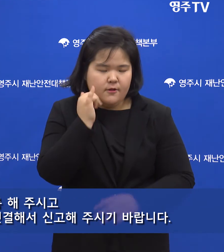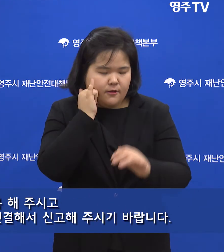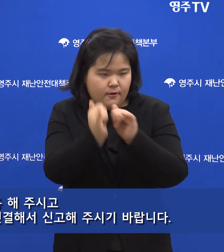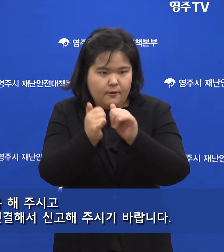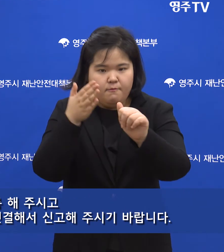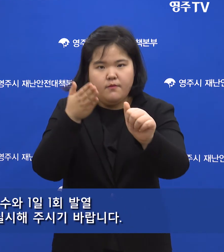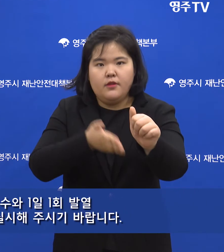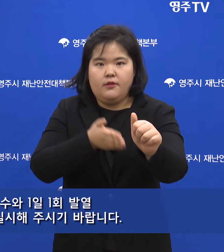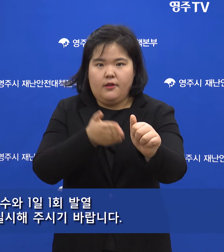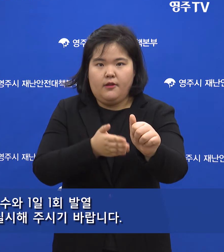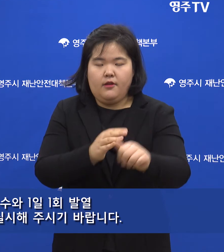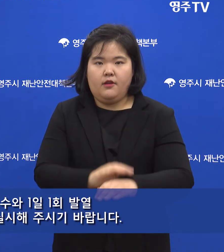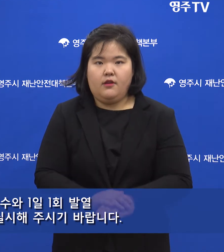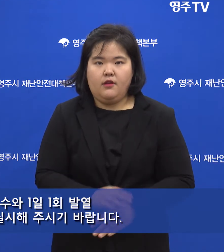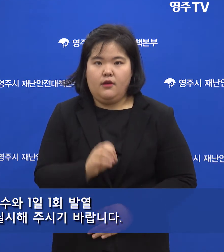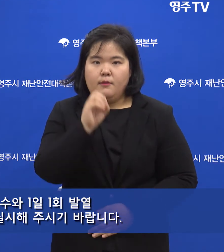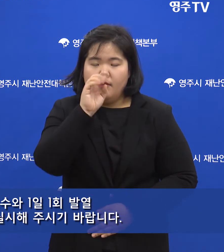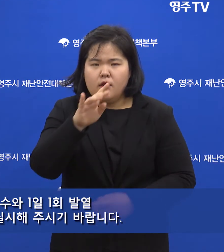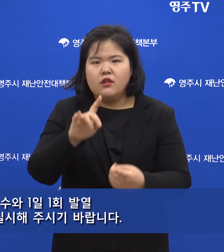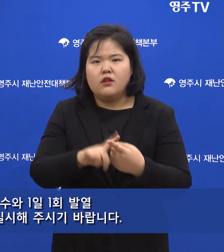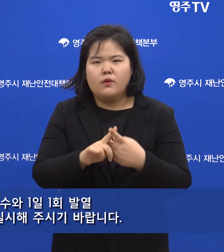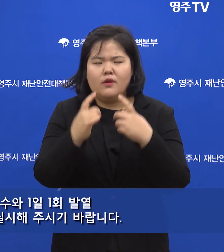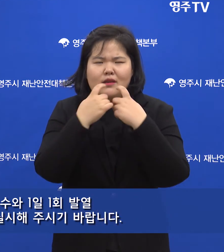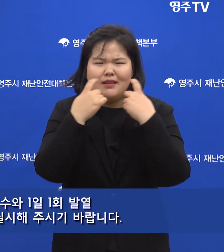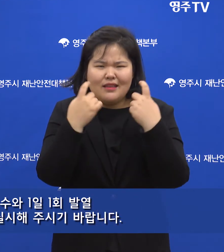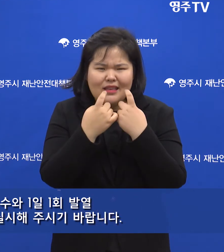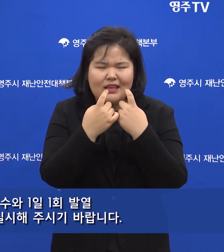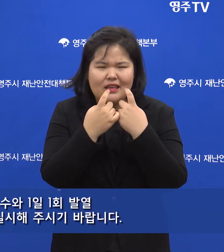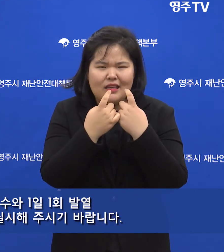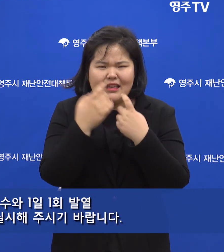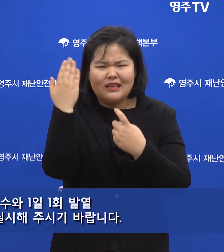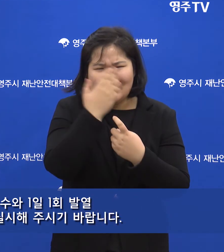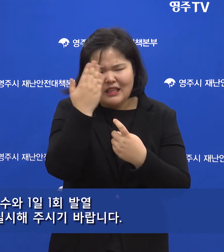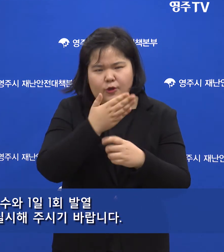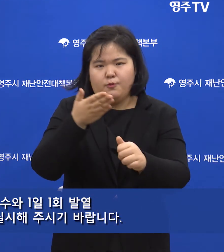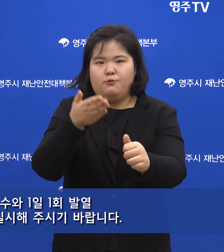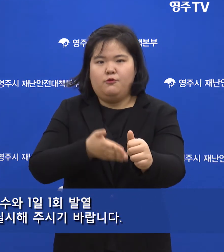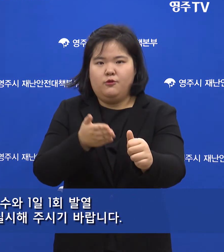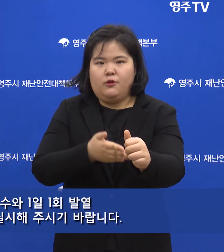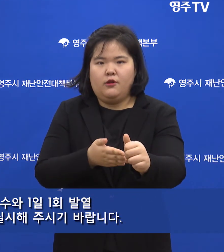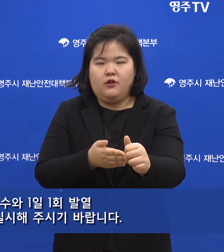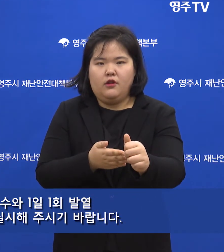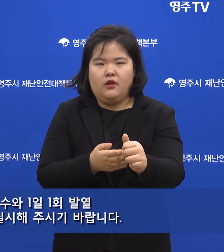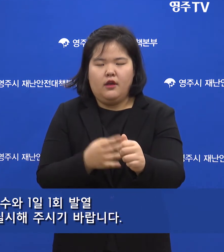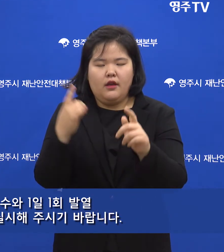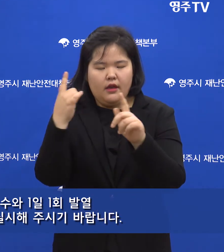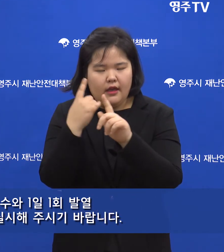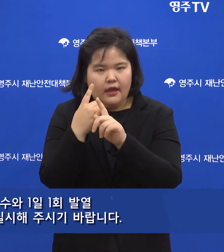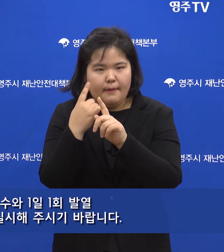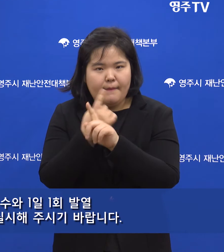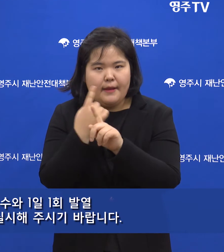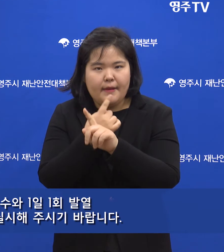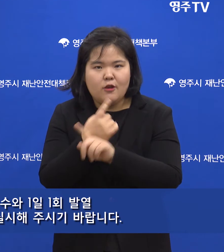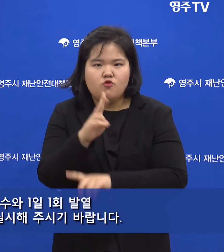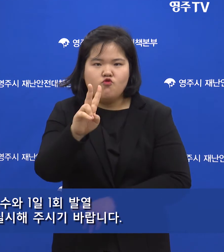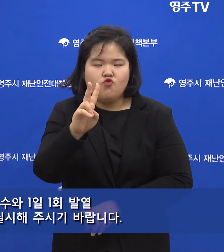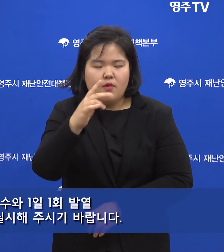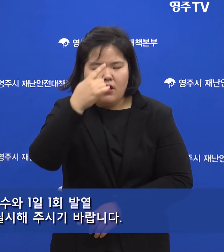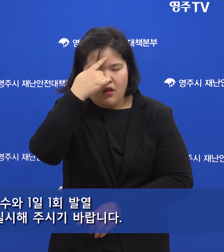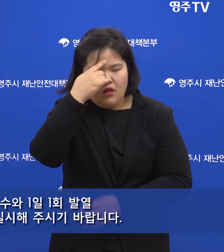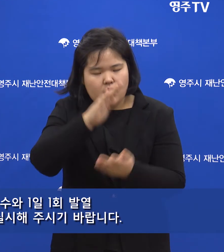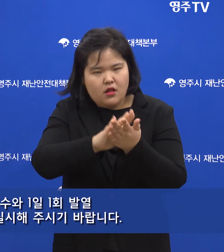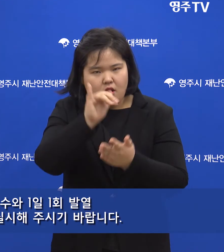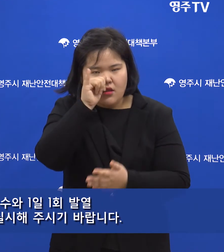주시기 바랍니다. 말씀드린 대로 개인위생 준수와 또 1일 2회 발열 또는 호흡기 증상 확인도 실시해